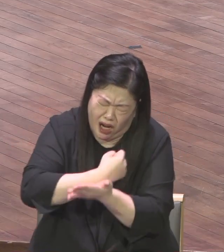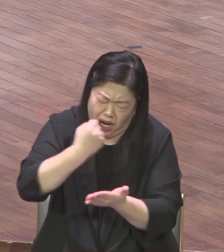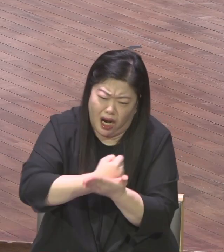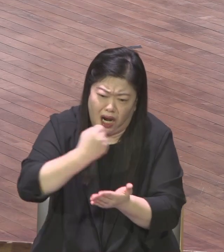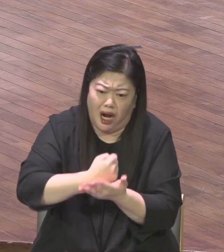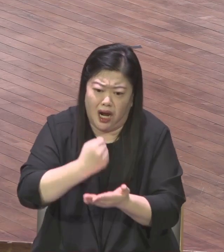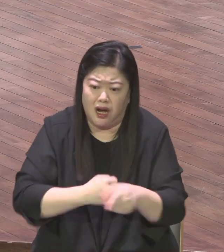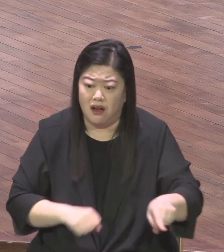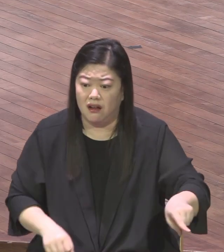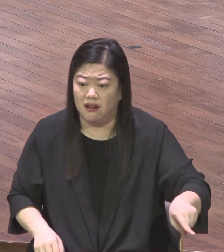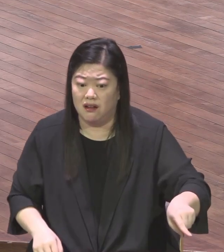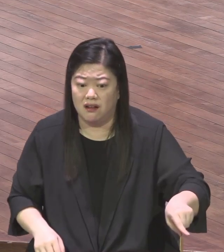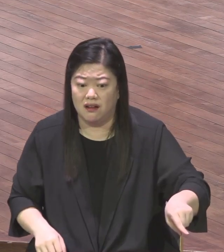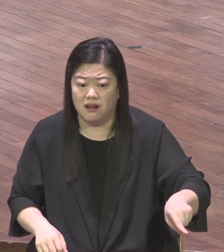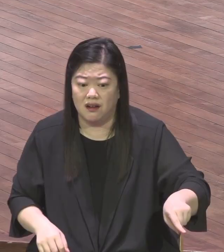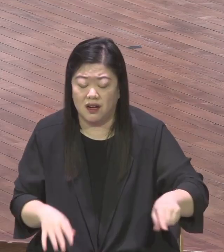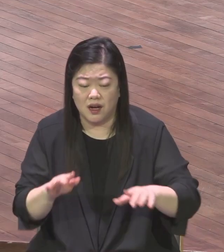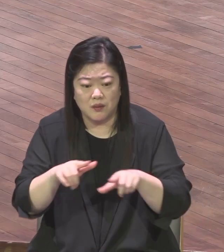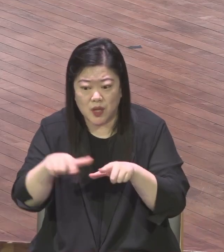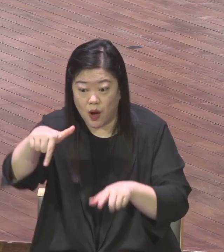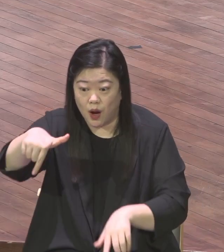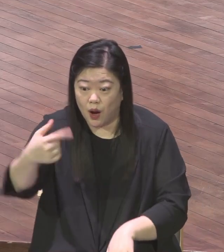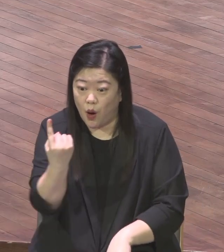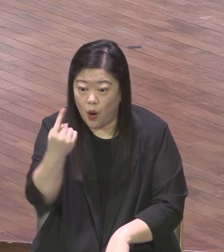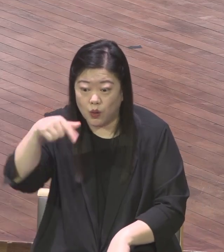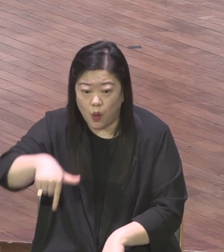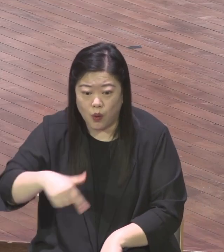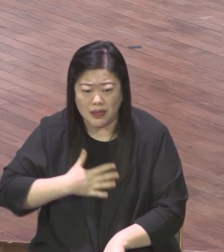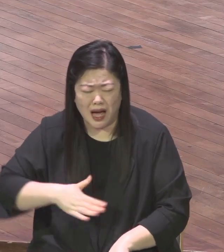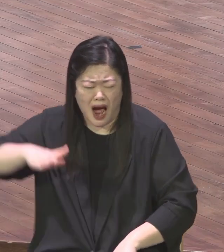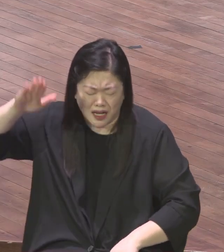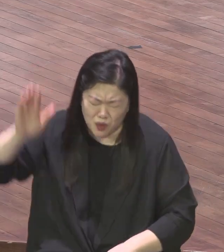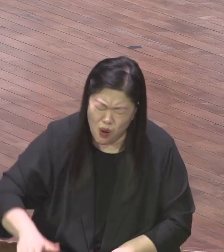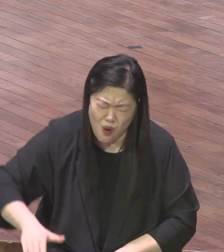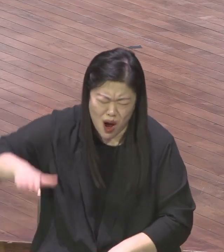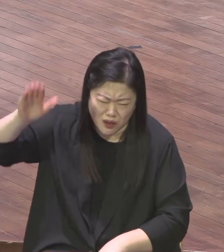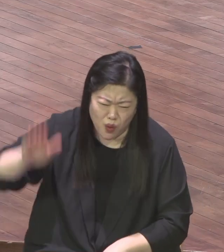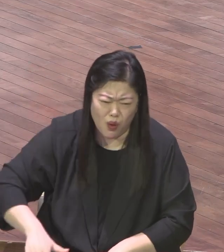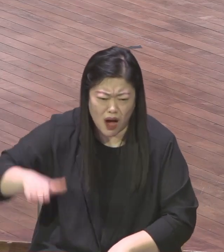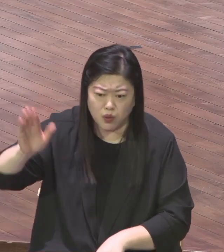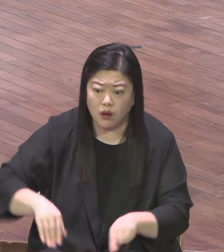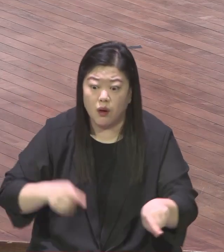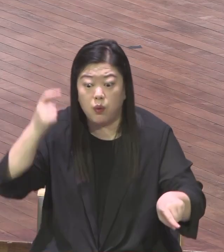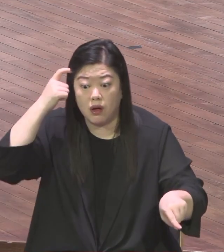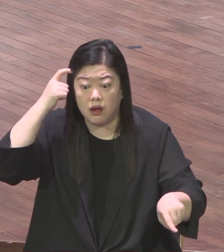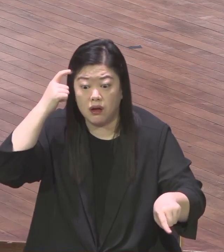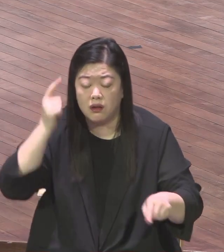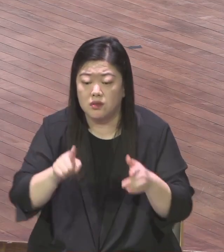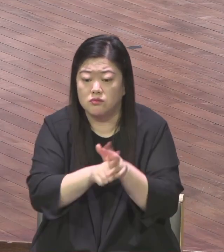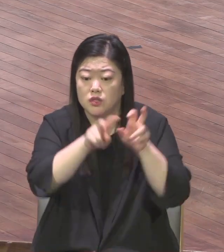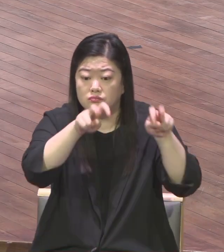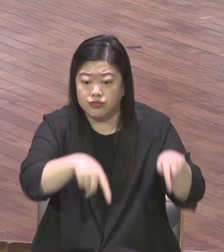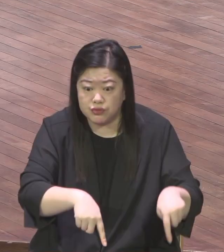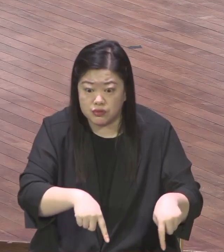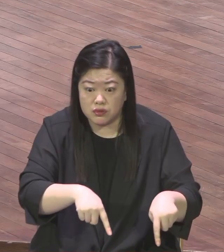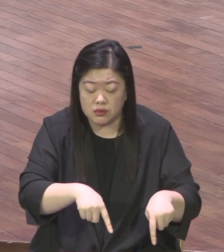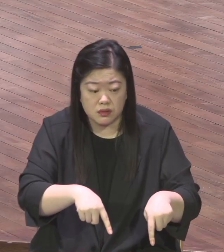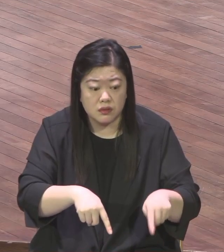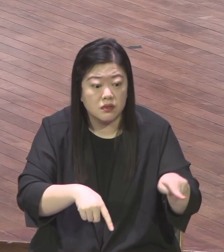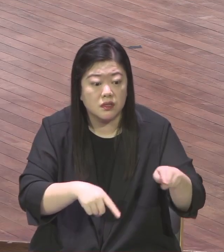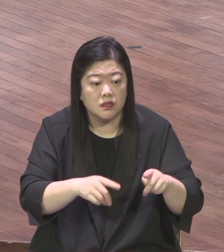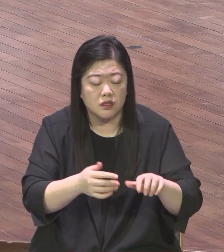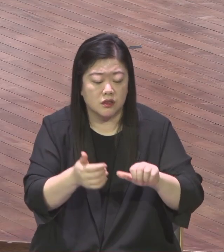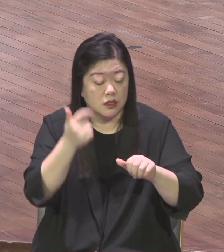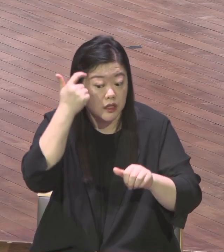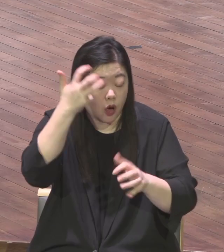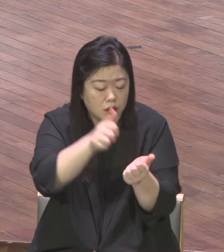뭐 그냥 물론 막 기절할 정도로 억울하죠. 왜? 그래야 돼요. 불신자가 죽는 순간 어디